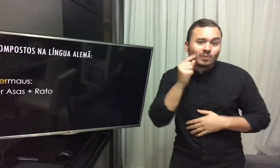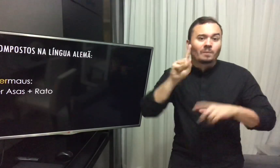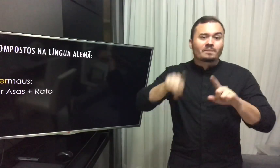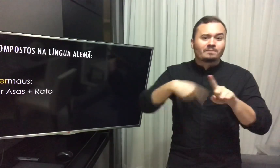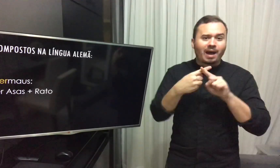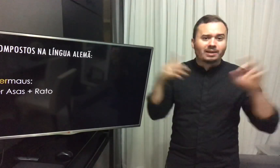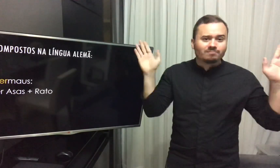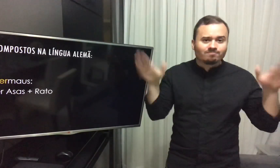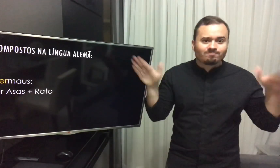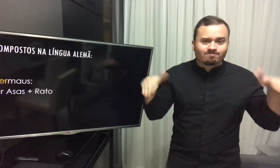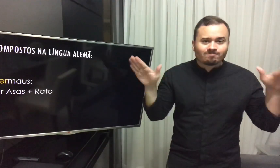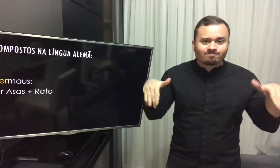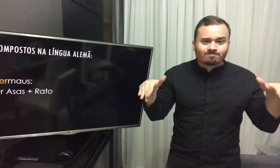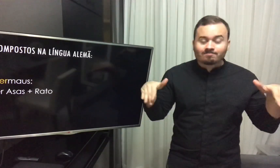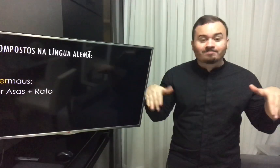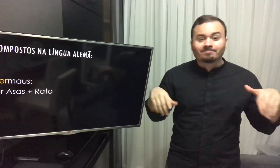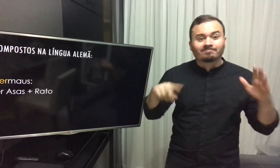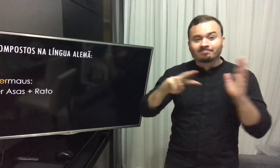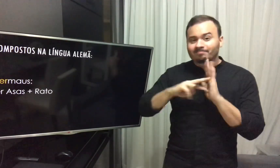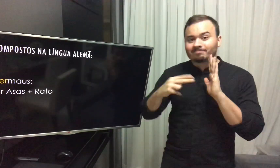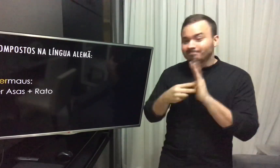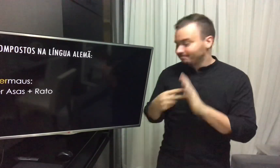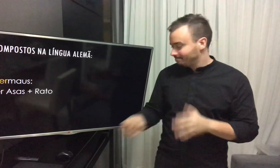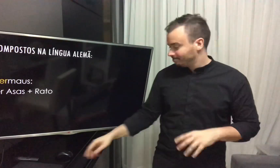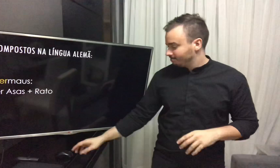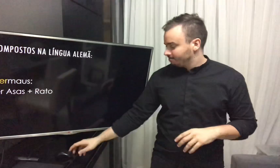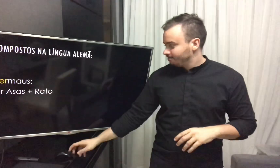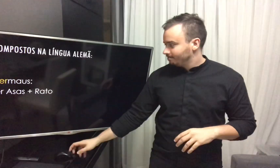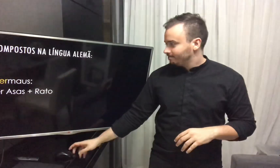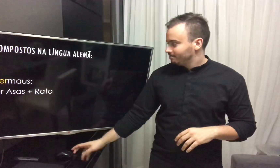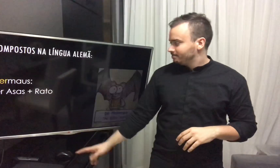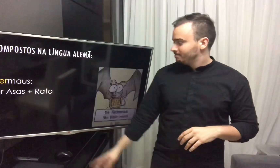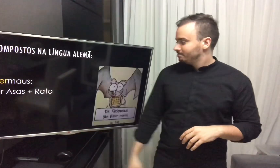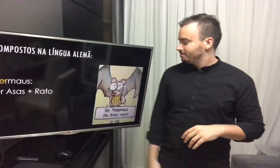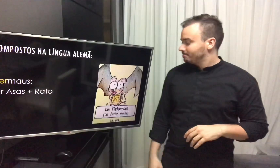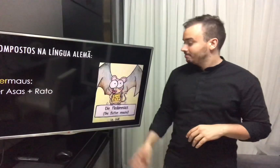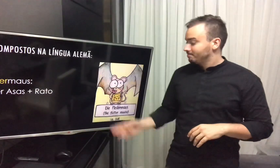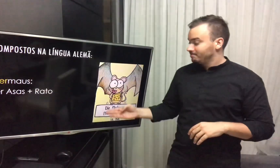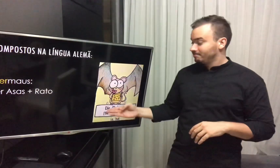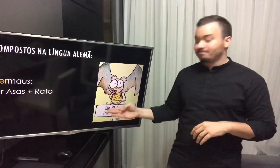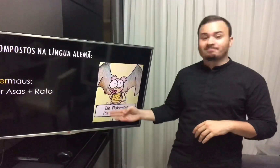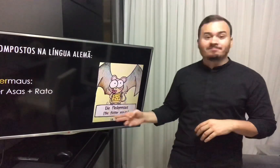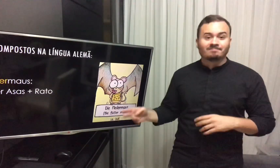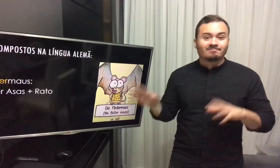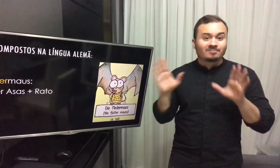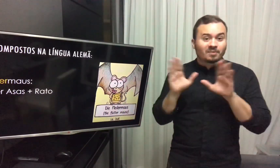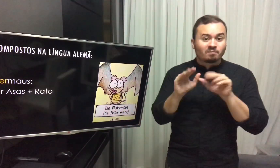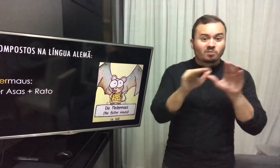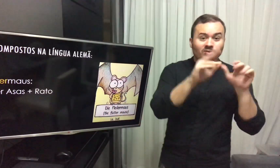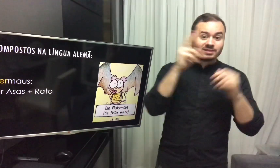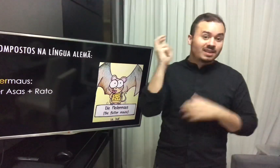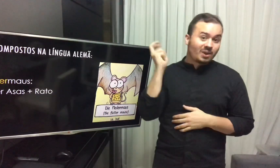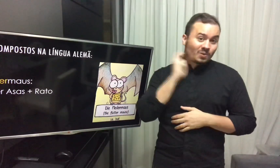Fledermaus, bater de asa mais rato. O que forma? Um morcego.